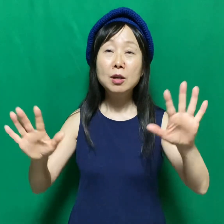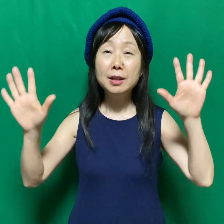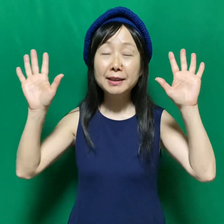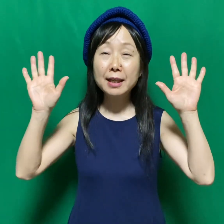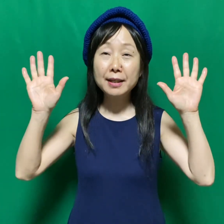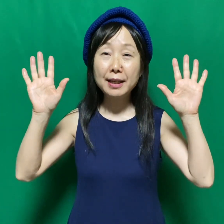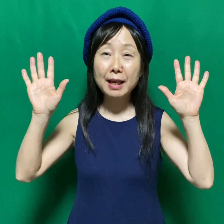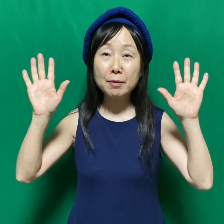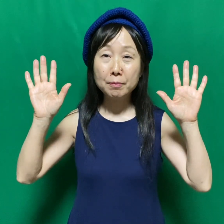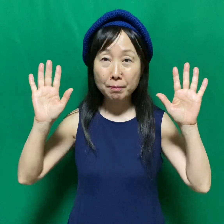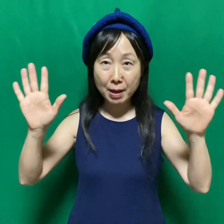じゃんけんパ